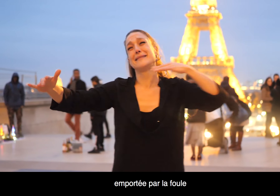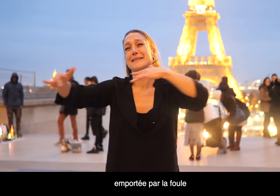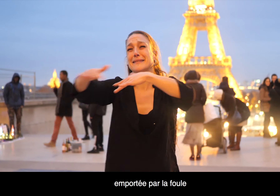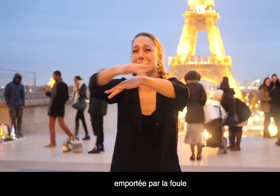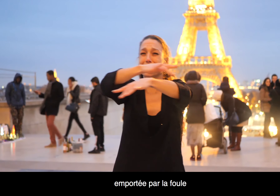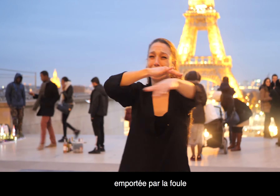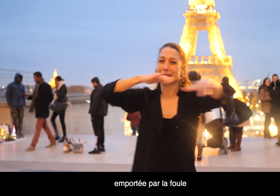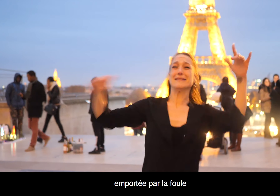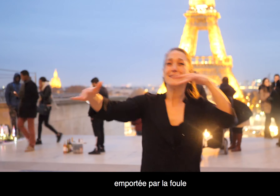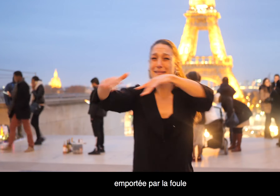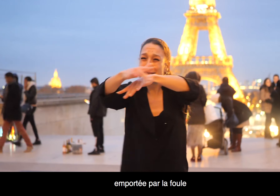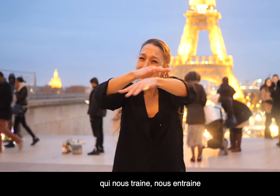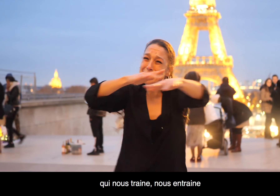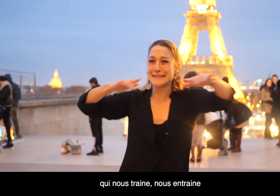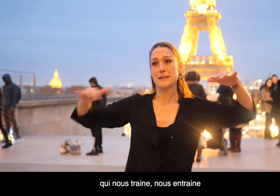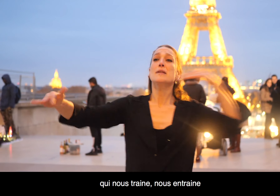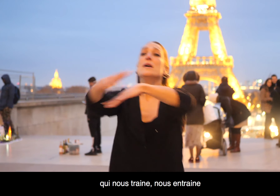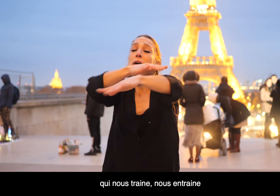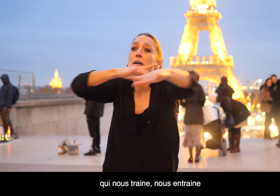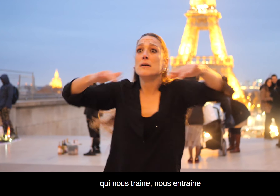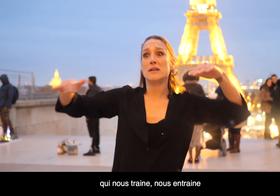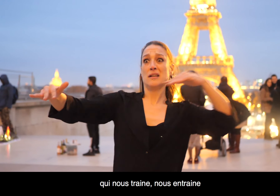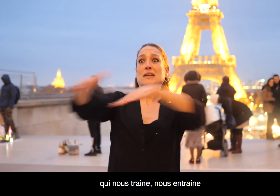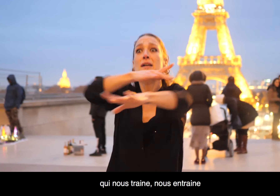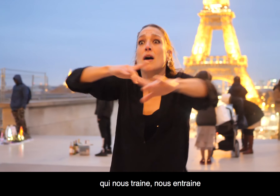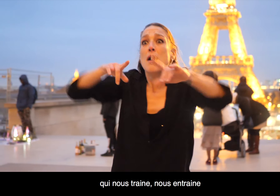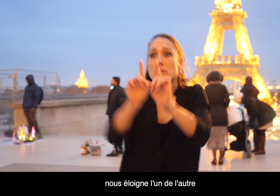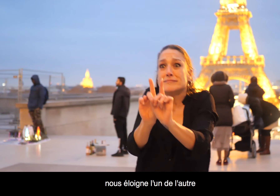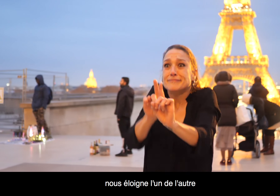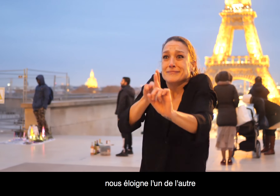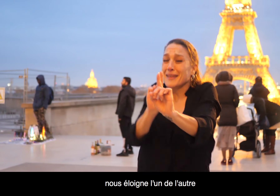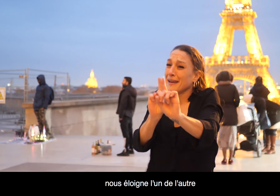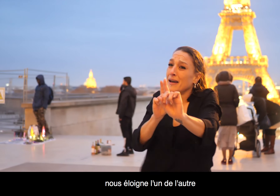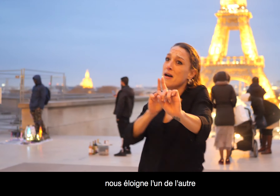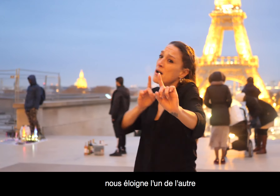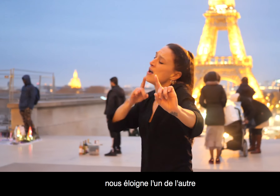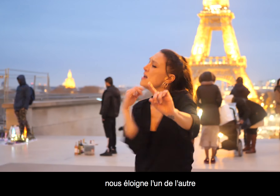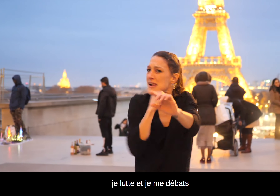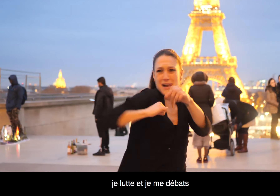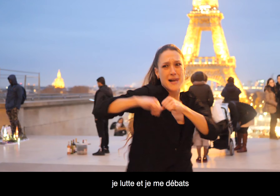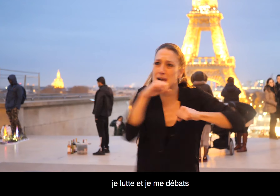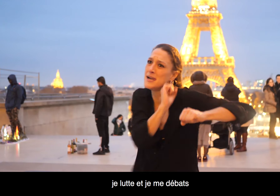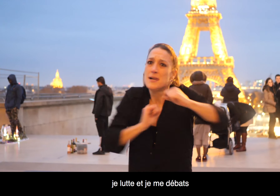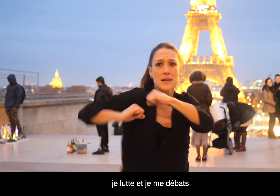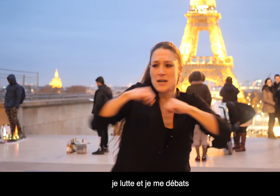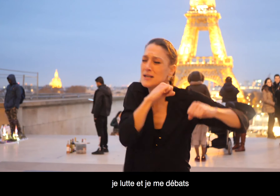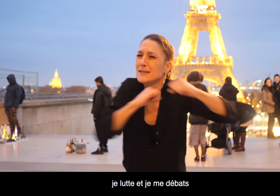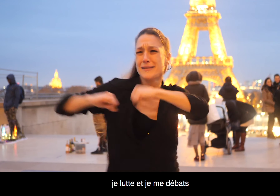Emporté par la foule qui nous traîne, nous entraîne, nous éloigne l'un de l'autre, je lutte et je me